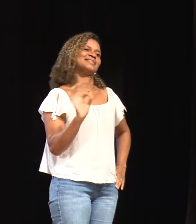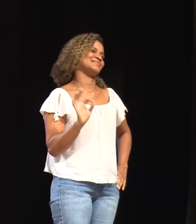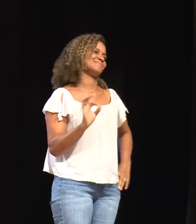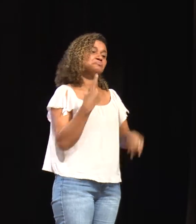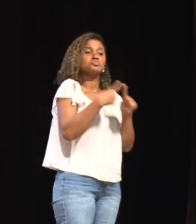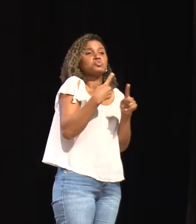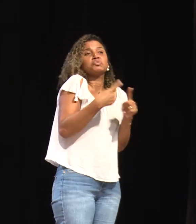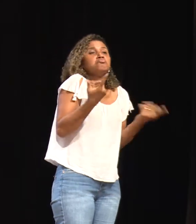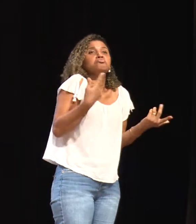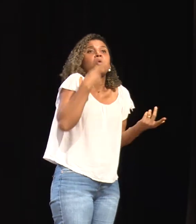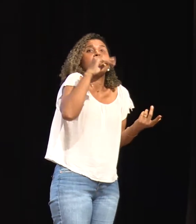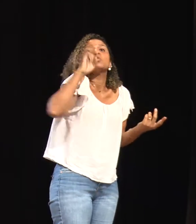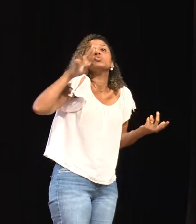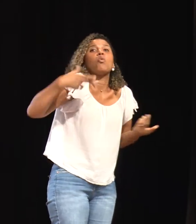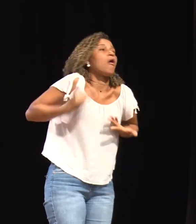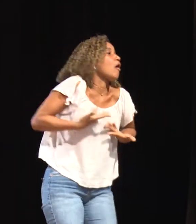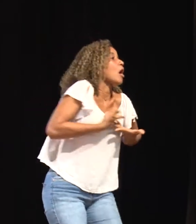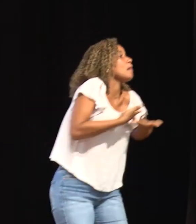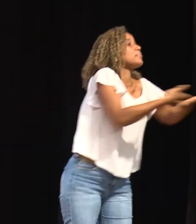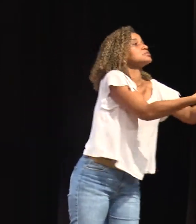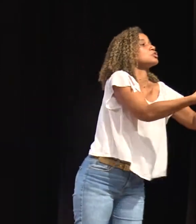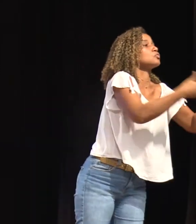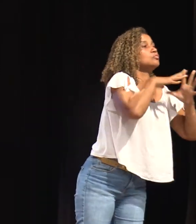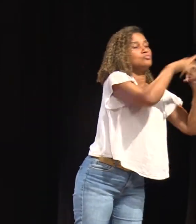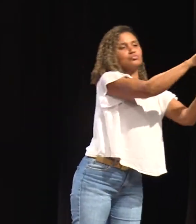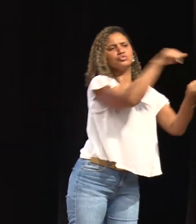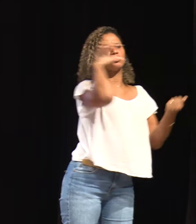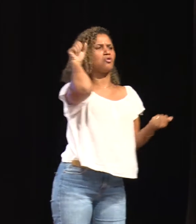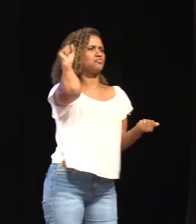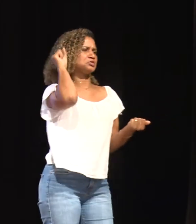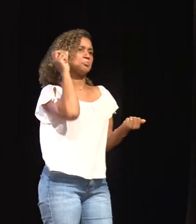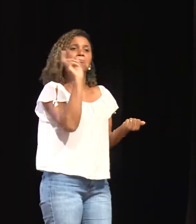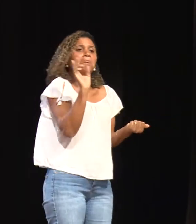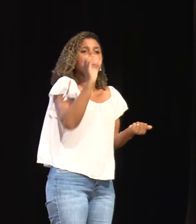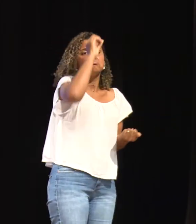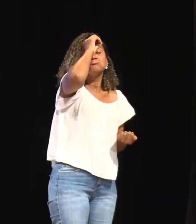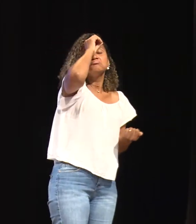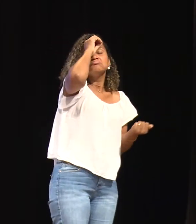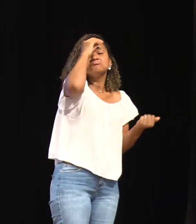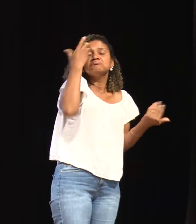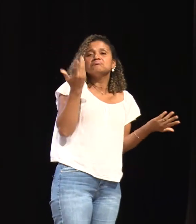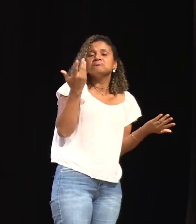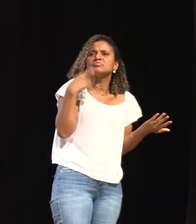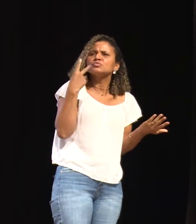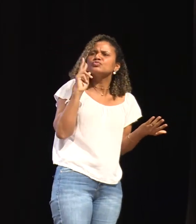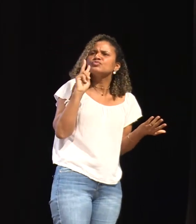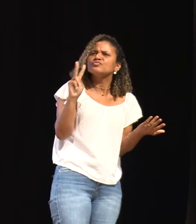não sabia, até então eu não sabia que existia esse mundo, né? Não havia sido apresentado esse mundo.